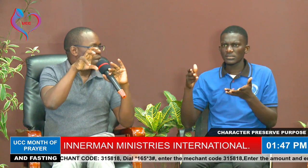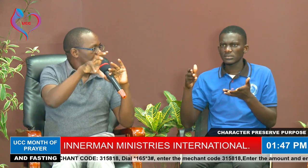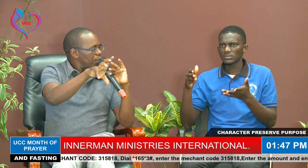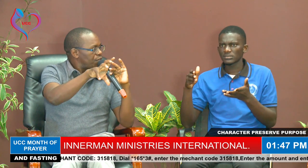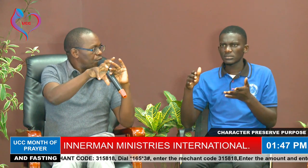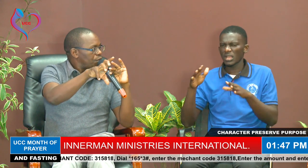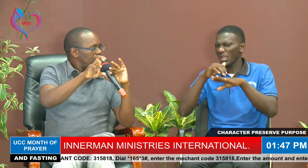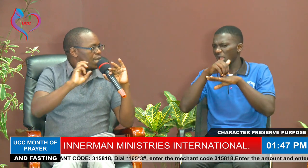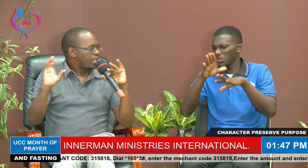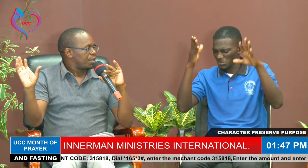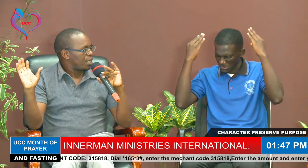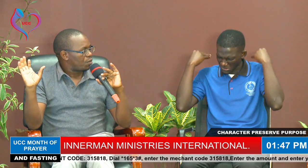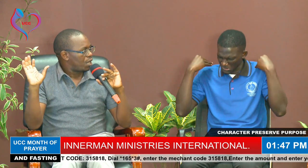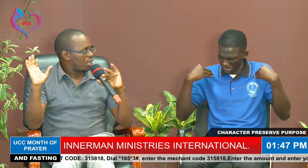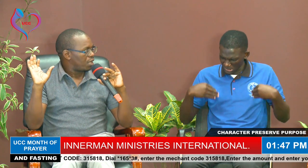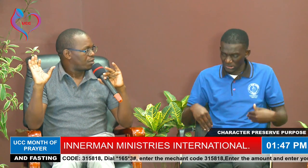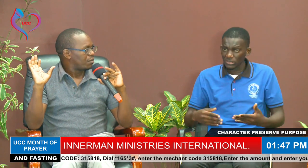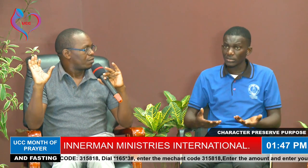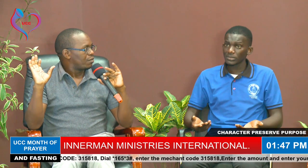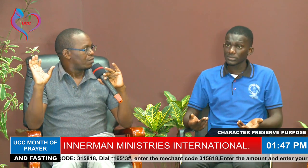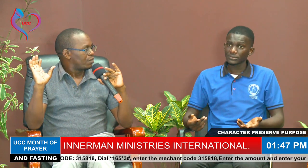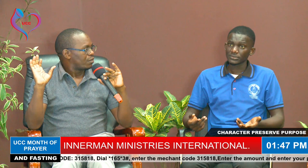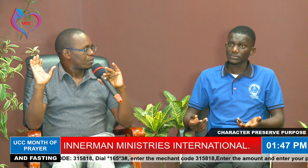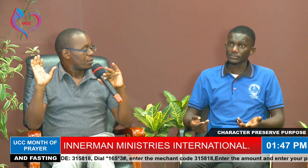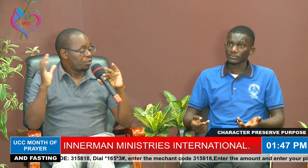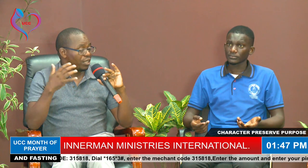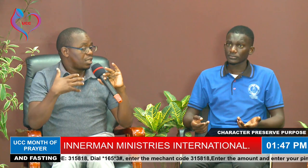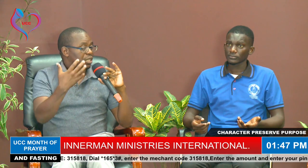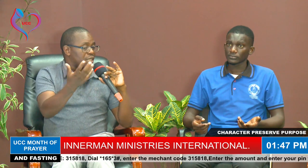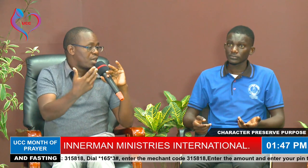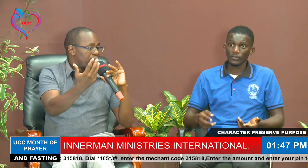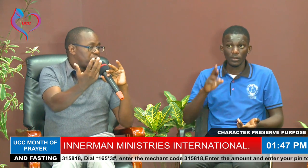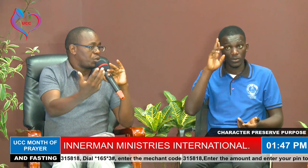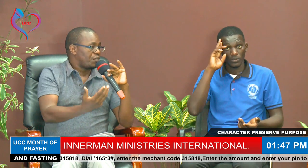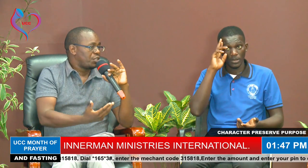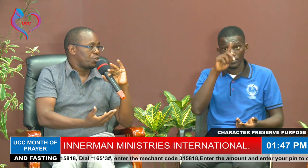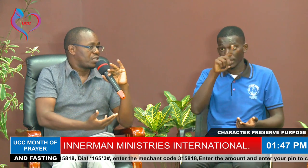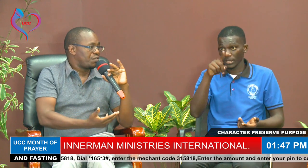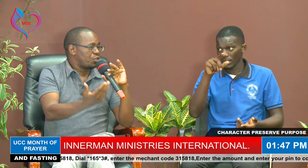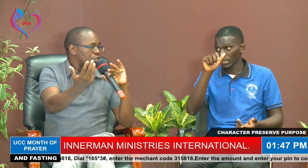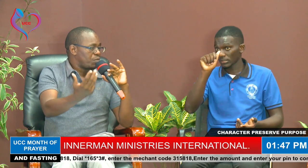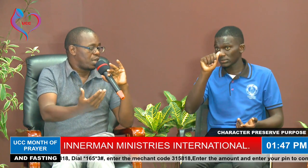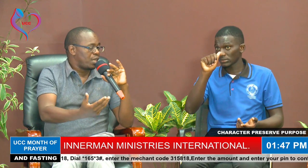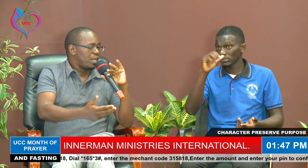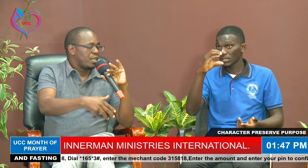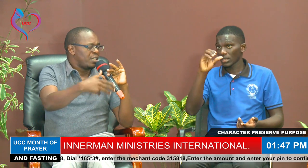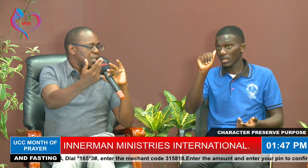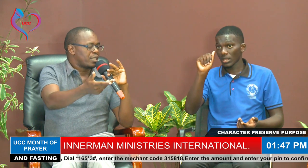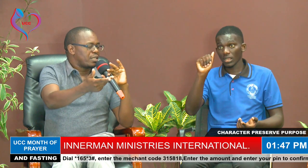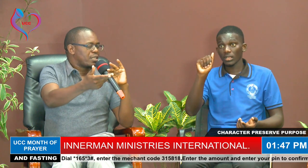ebyambalo ebivundu ate ebinnaggwanga. Jukira kitabu kya Zakaria kitabu kya visions, ziri visions 8 ne messages